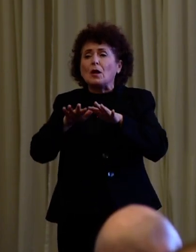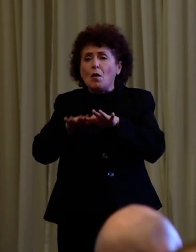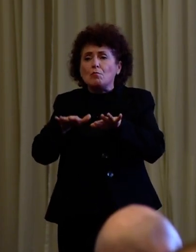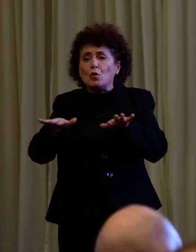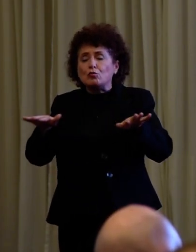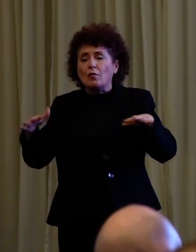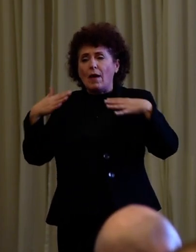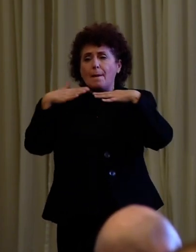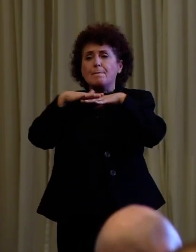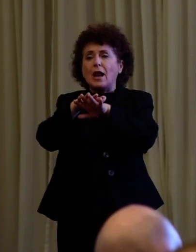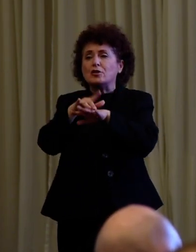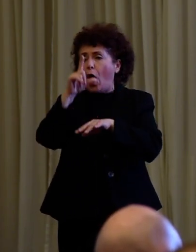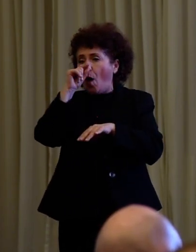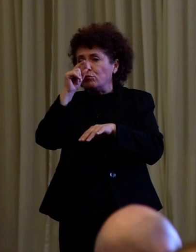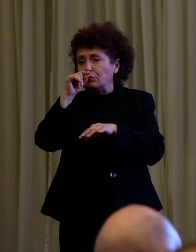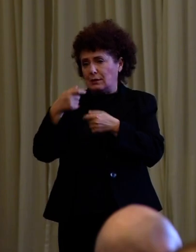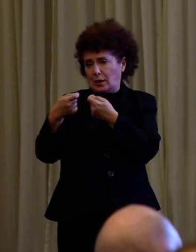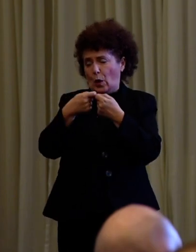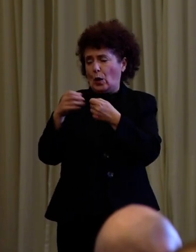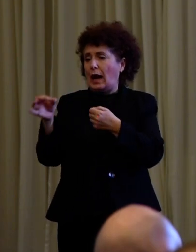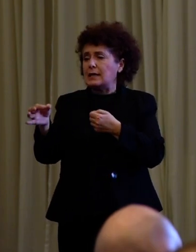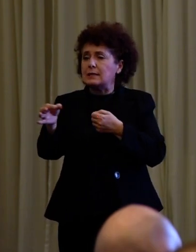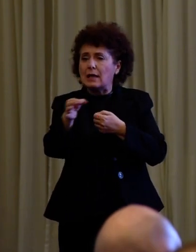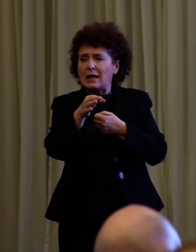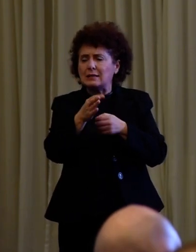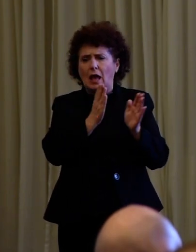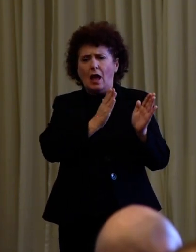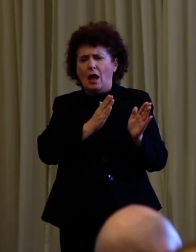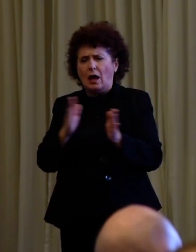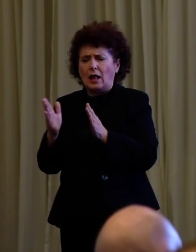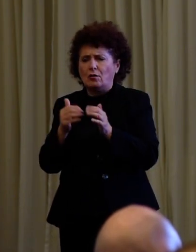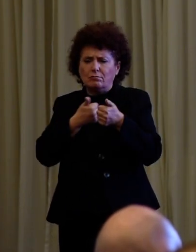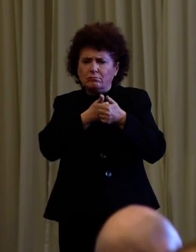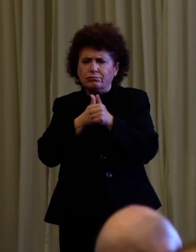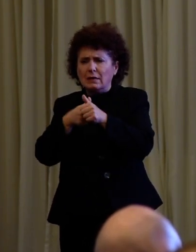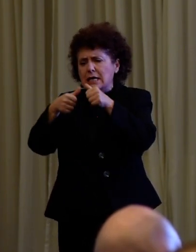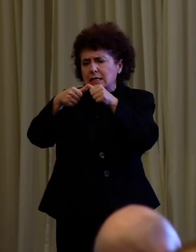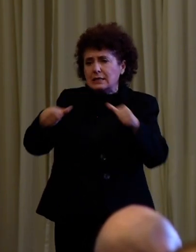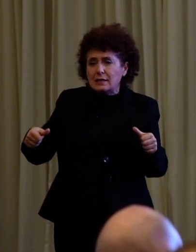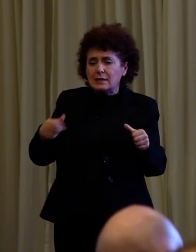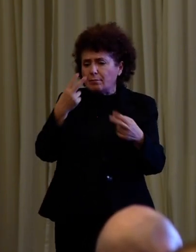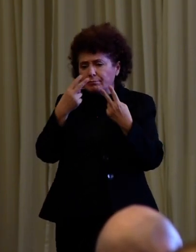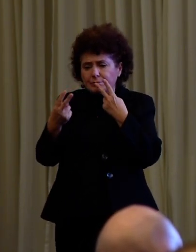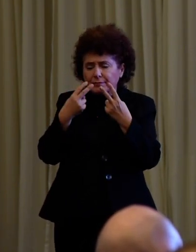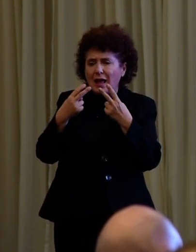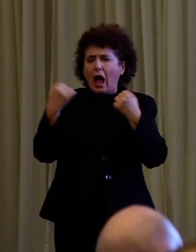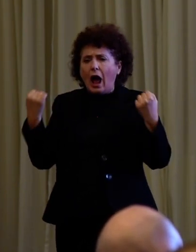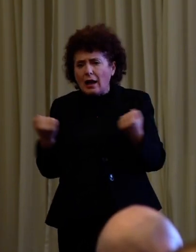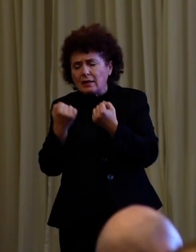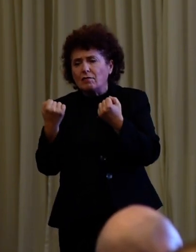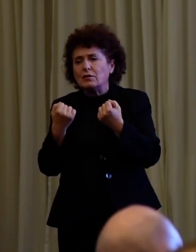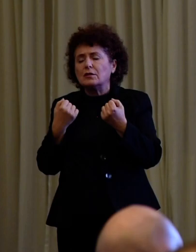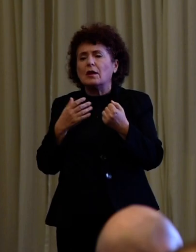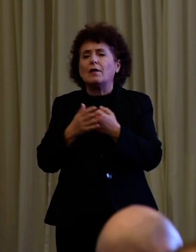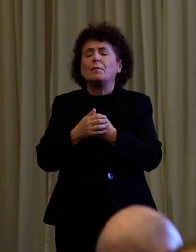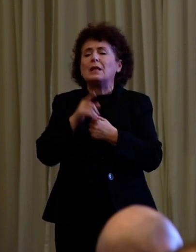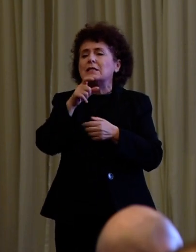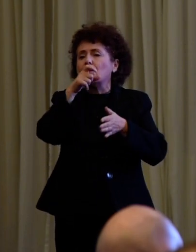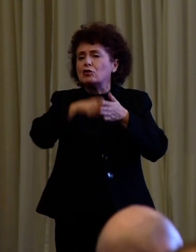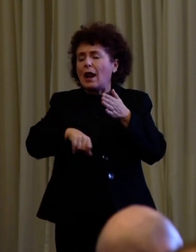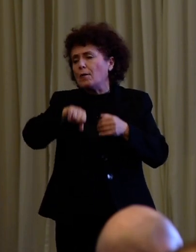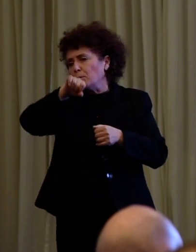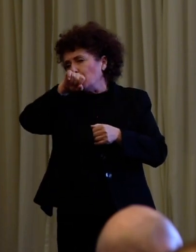Проширувањето на мрежата со општински организации, континуирана еволација во системот на реализирање на планирање активности, едукацијата на